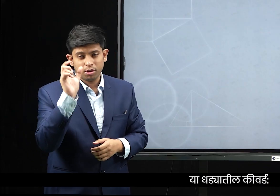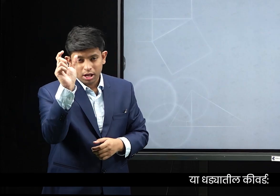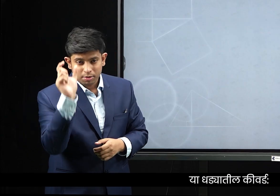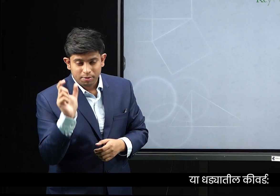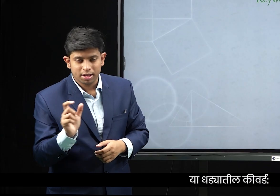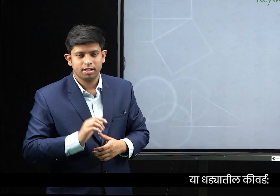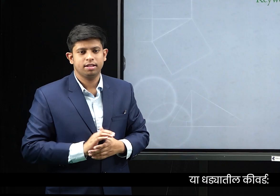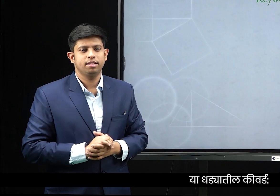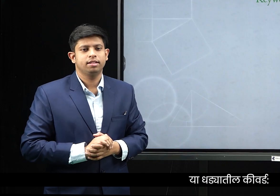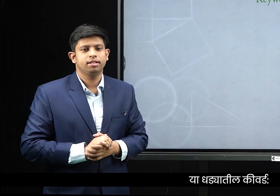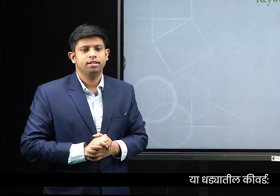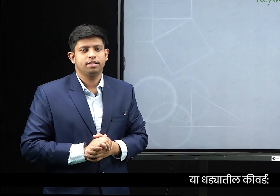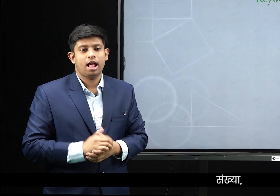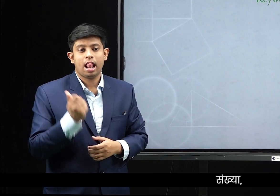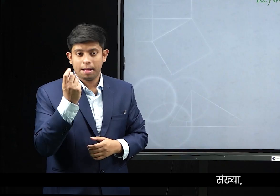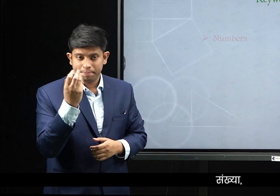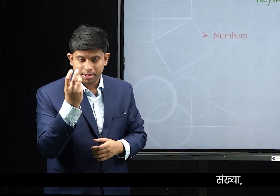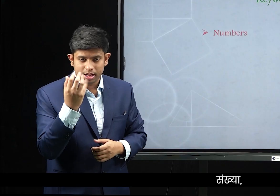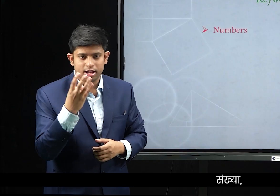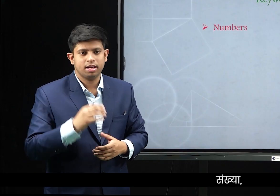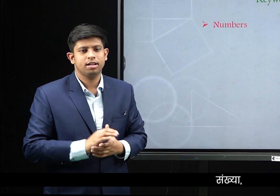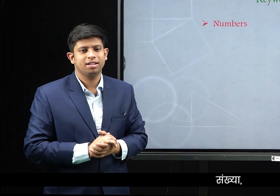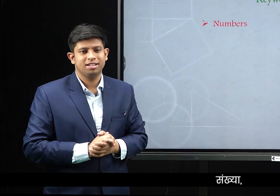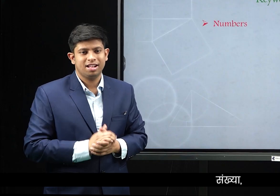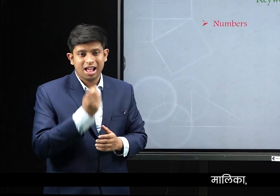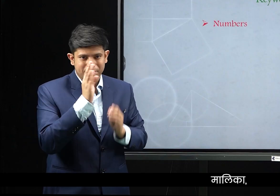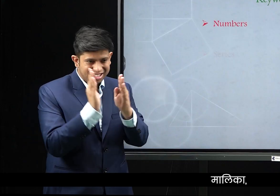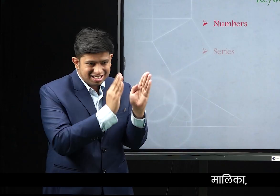या धड्यातील कीवर्ड संख्या, मालिका,